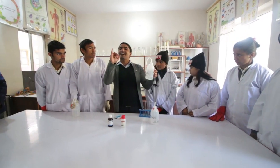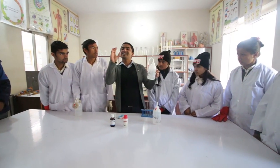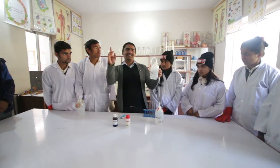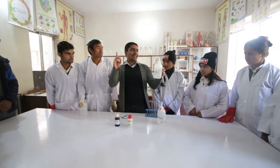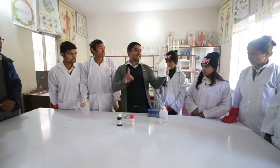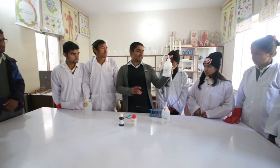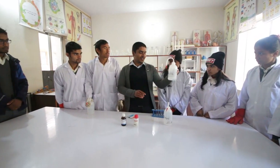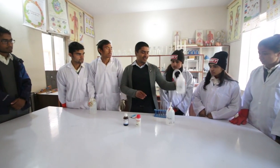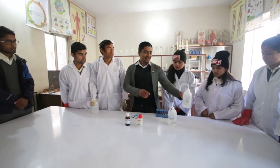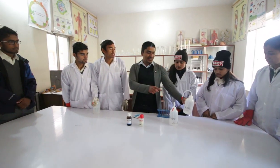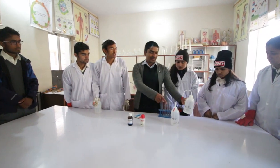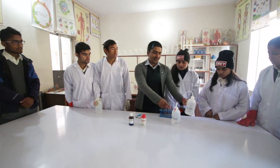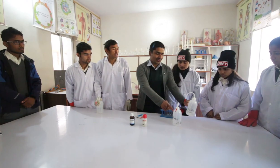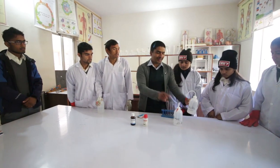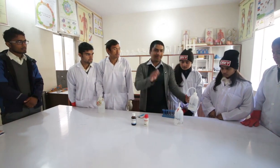थियौँ